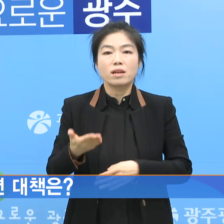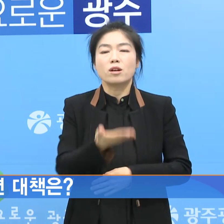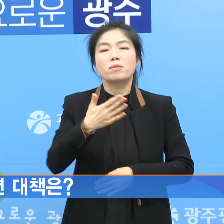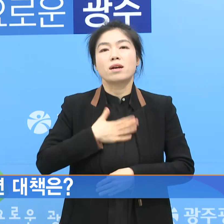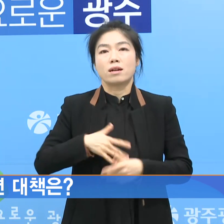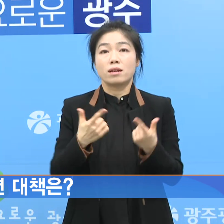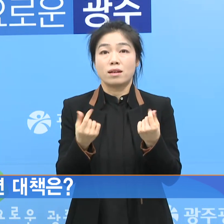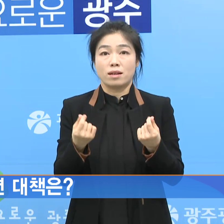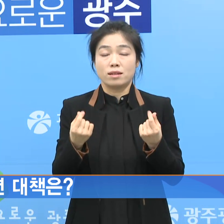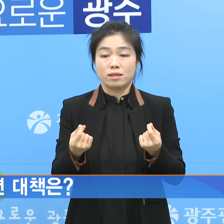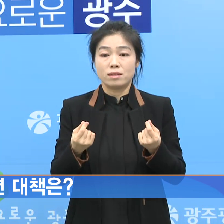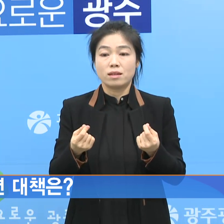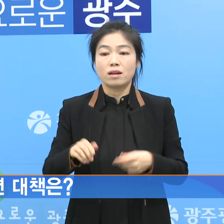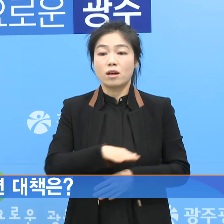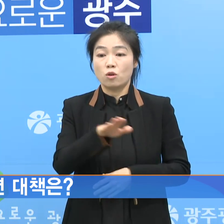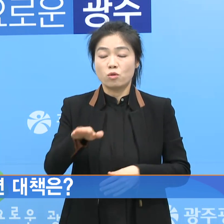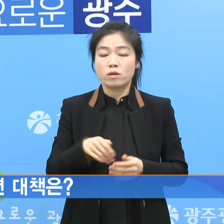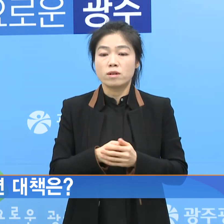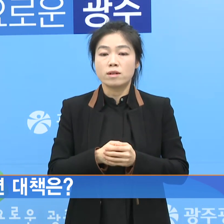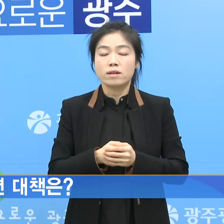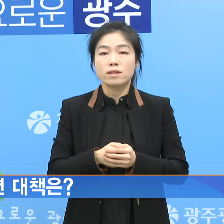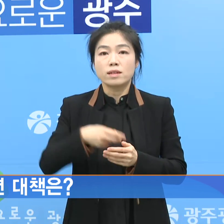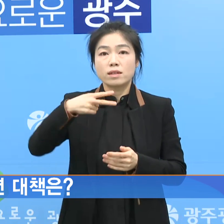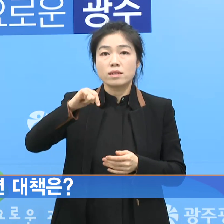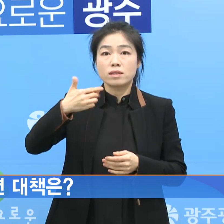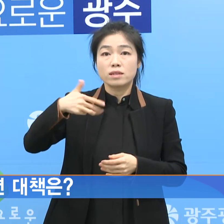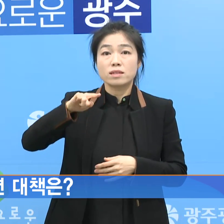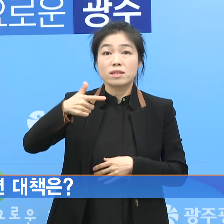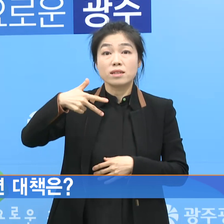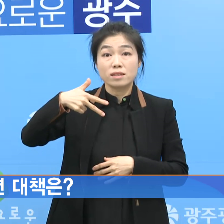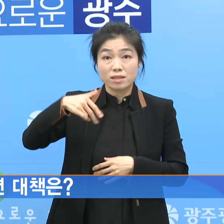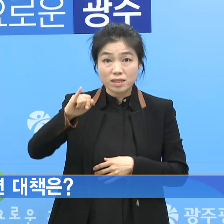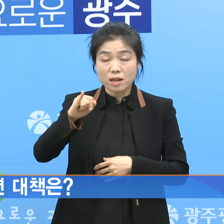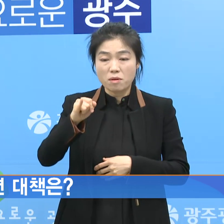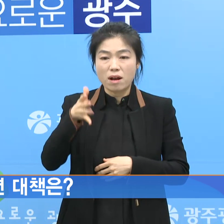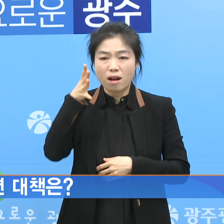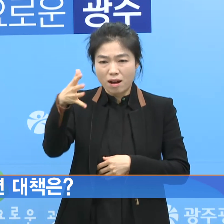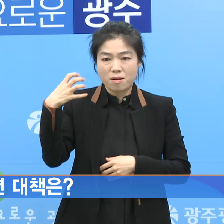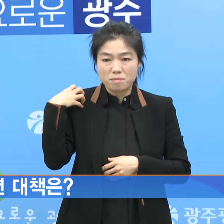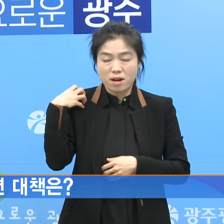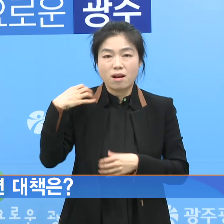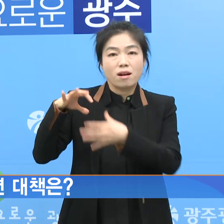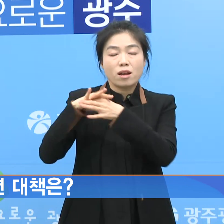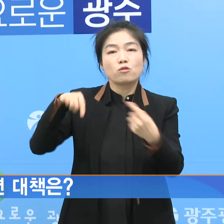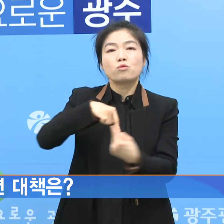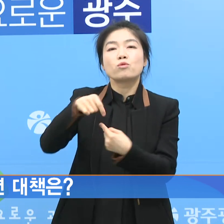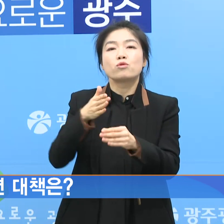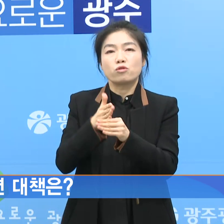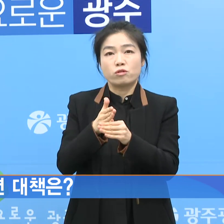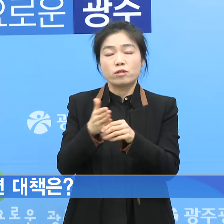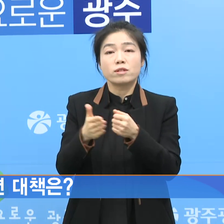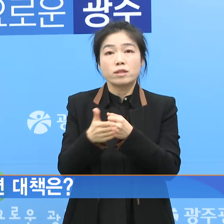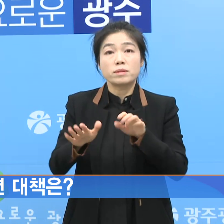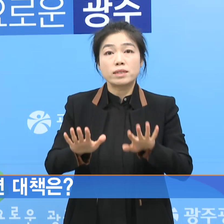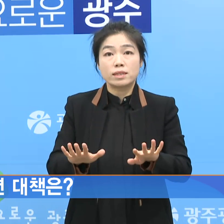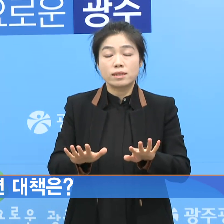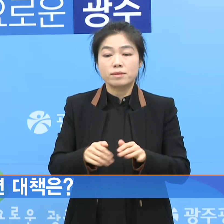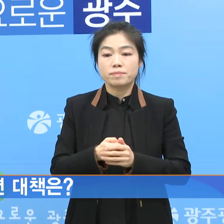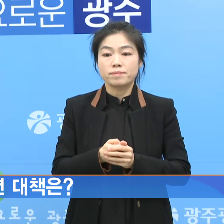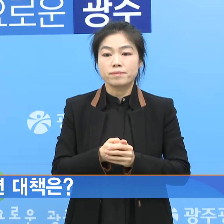아시다시피 저희들이 그 신천지와 TF를 계속 운영하고 있습니다. 그래서 제가